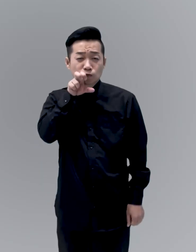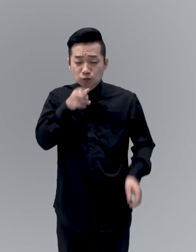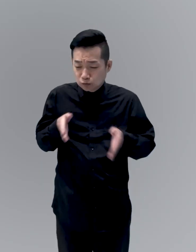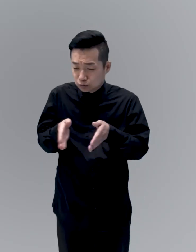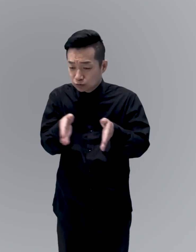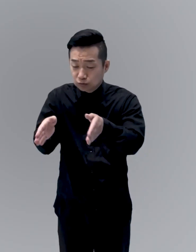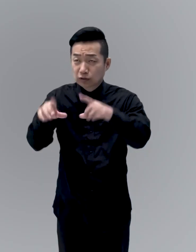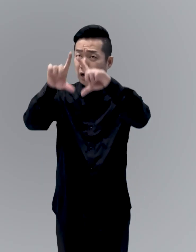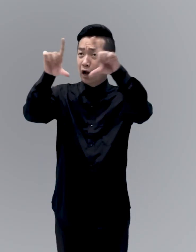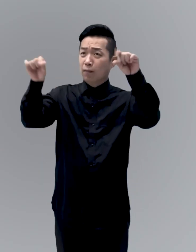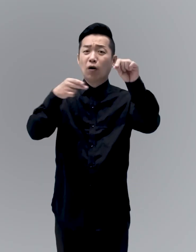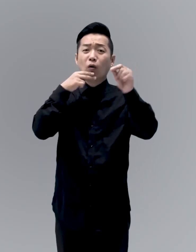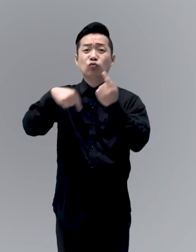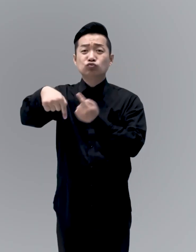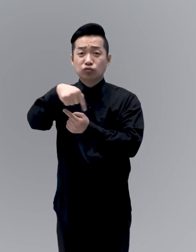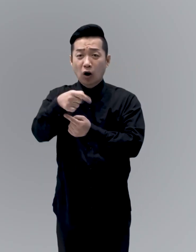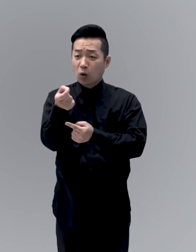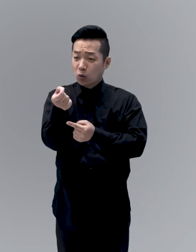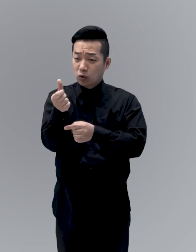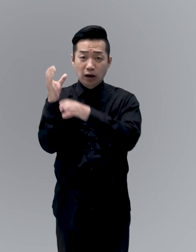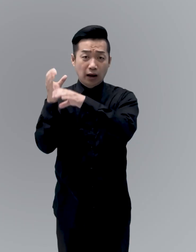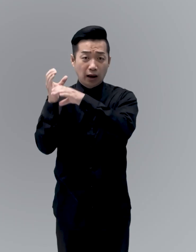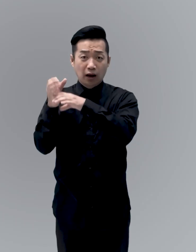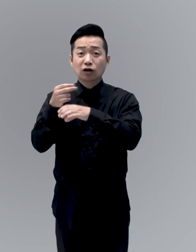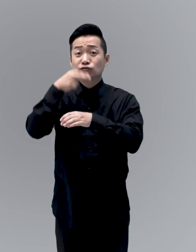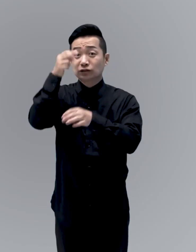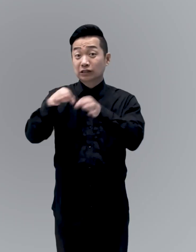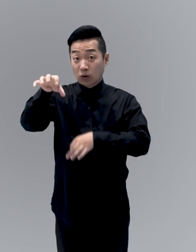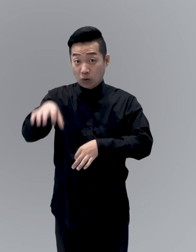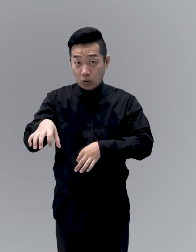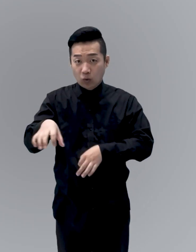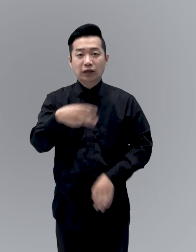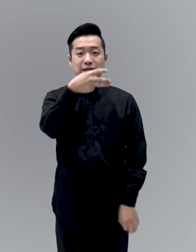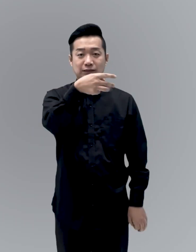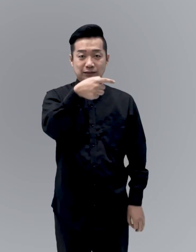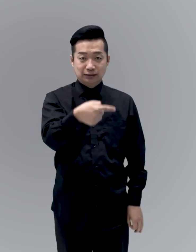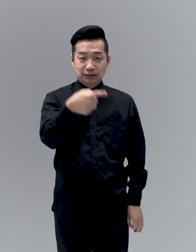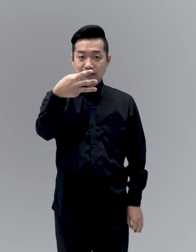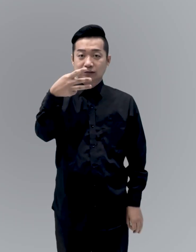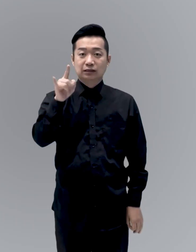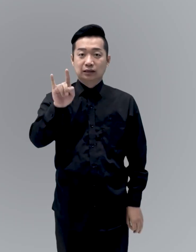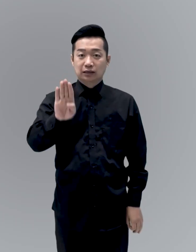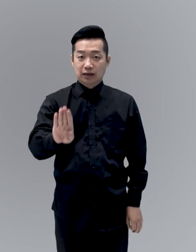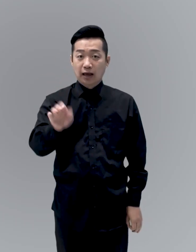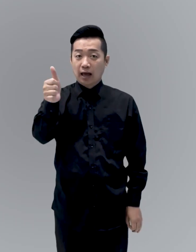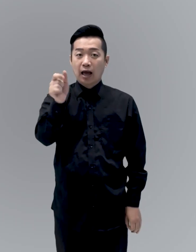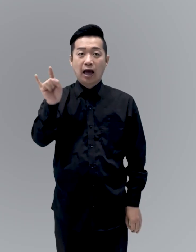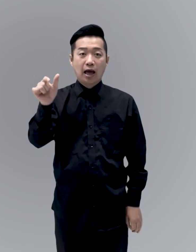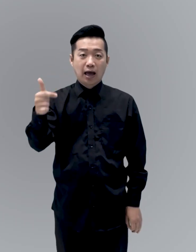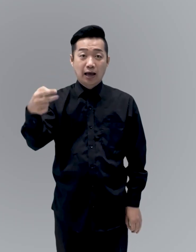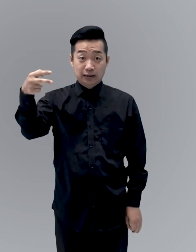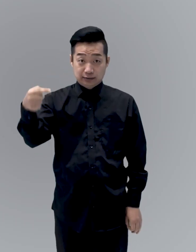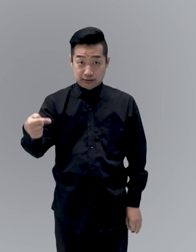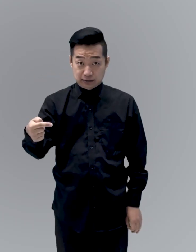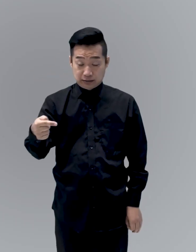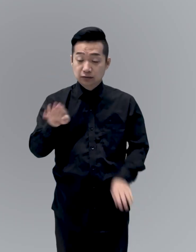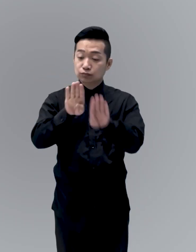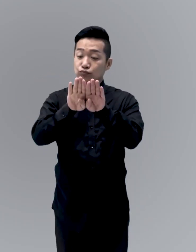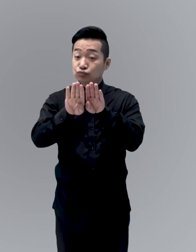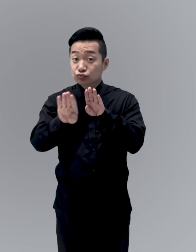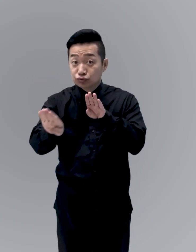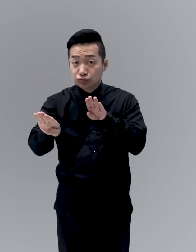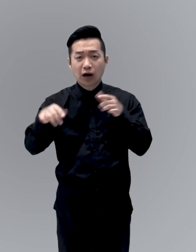후미진 골목 간판도 없이 운영되는 작은 칵테일 바. 트랩핸드. 문을 열고